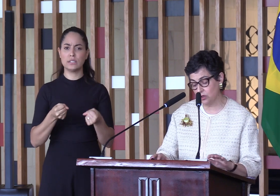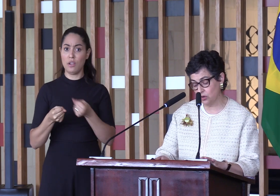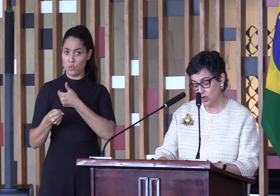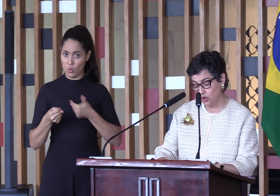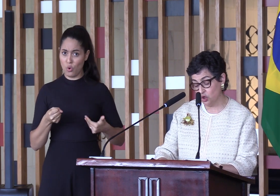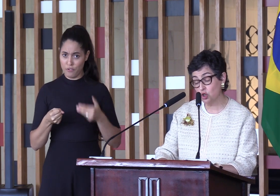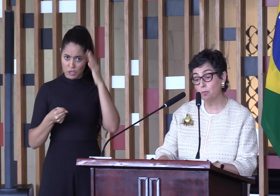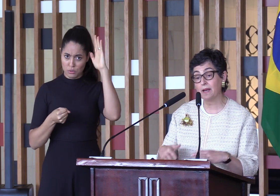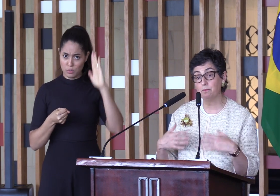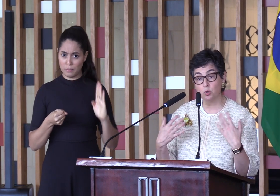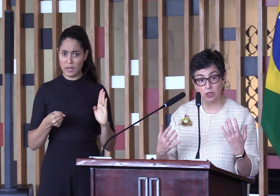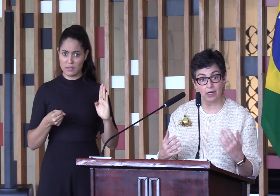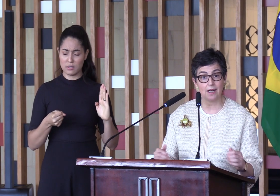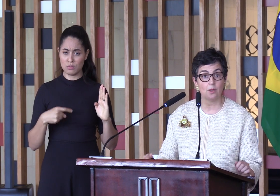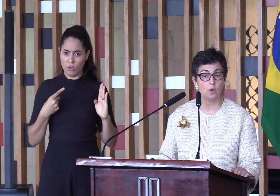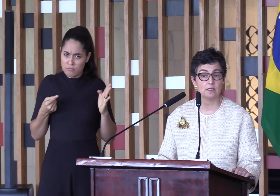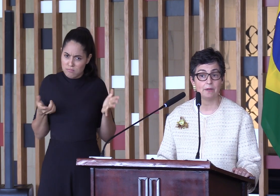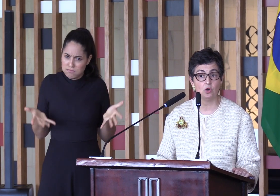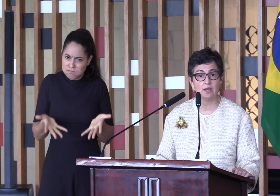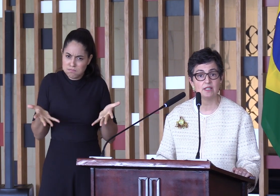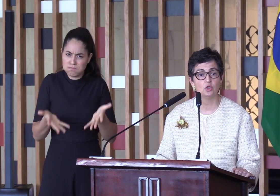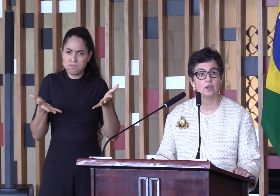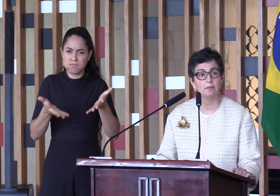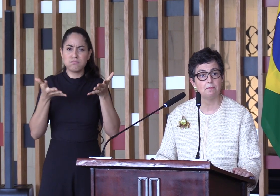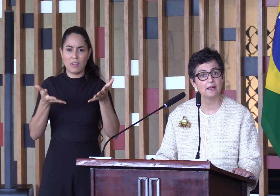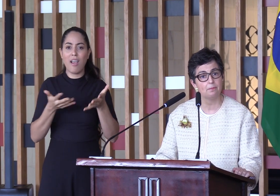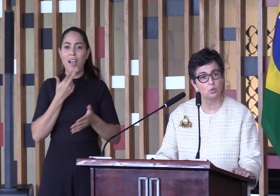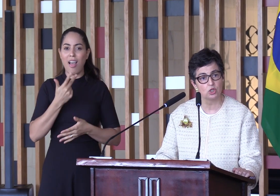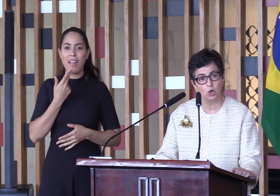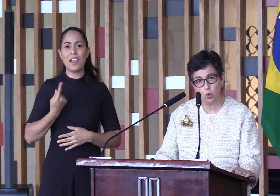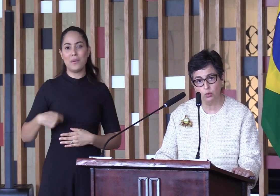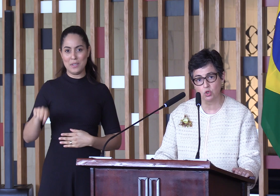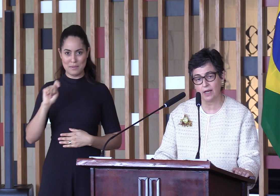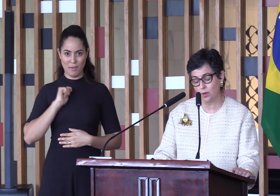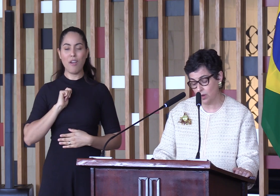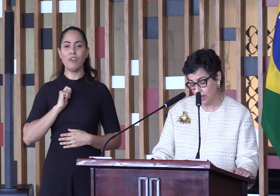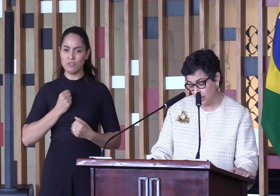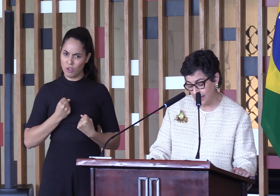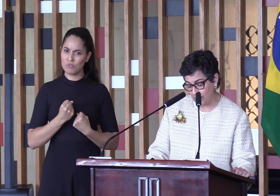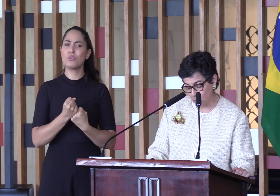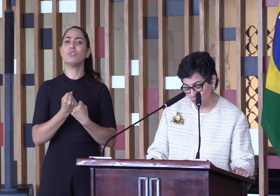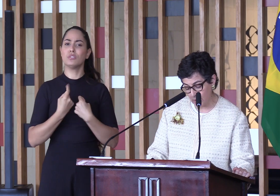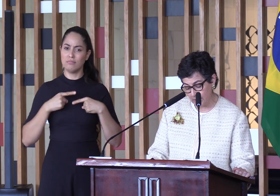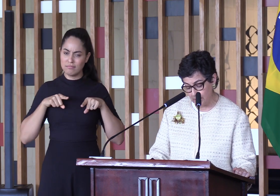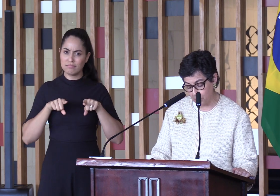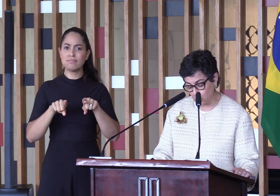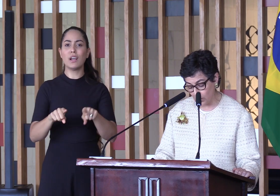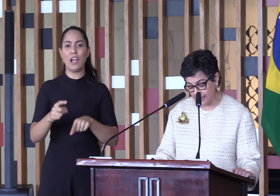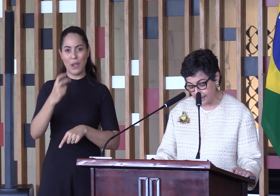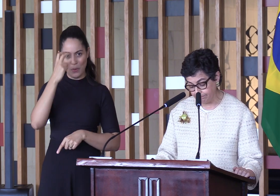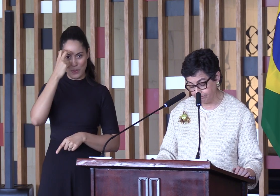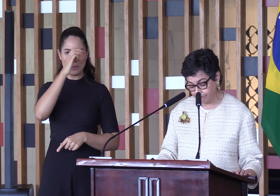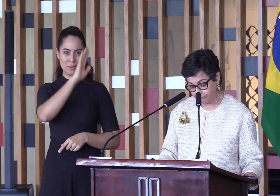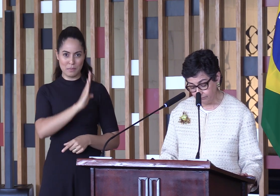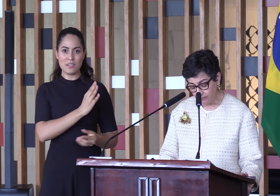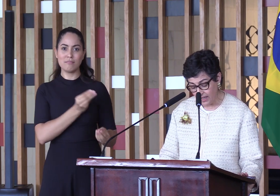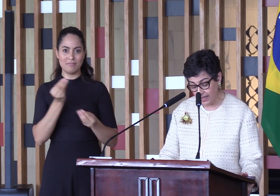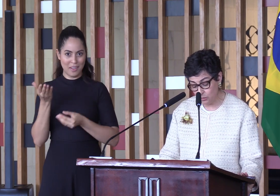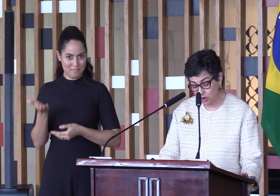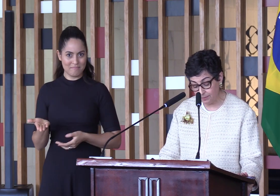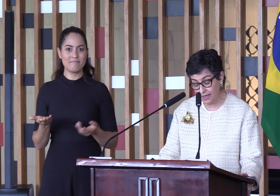brasileiro, não só para impulsar a língua española, mas também para impulsar juntos a língua e a cultura portuguesa.